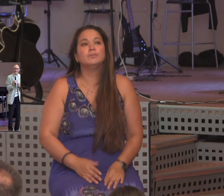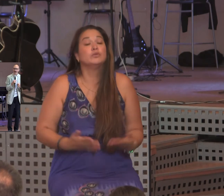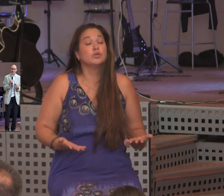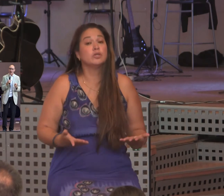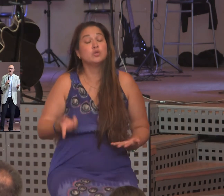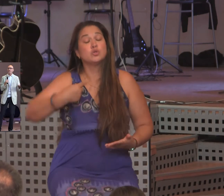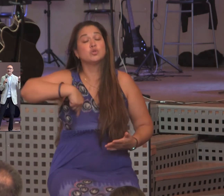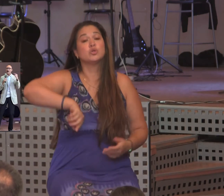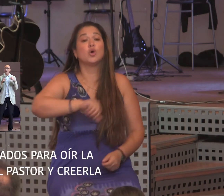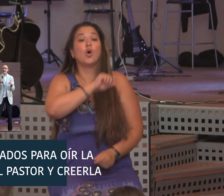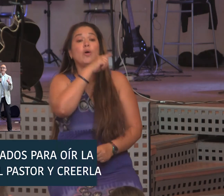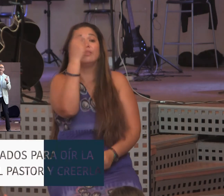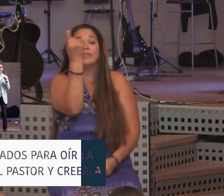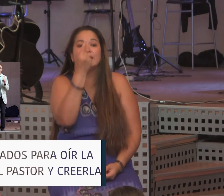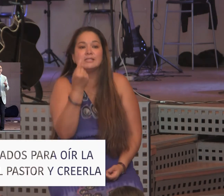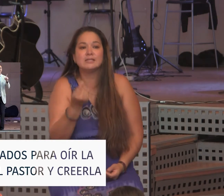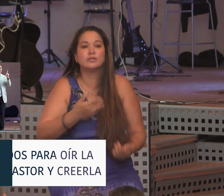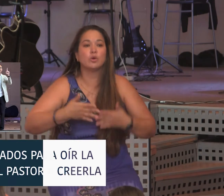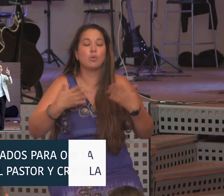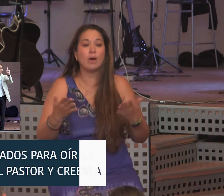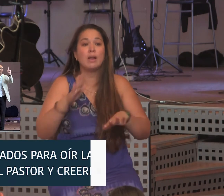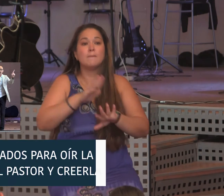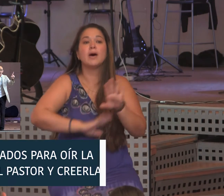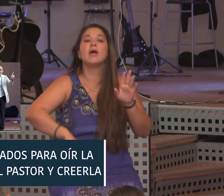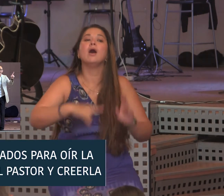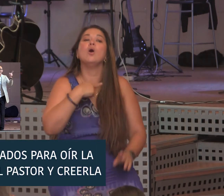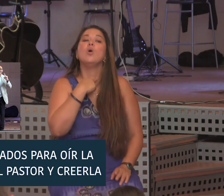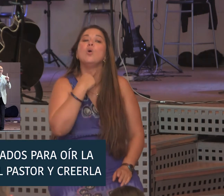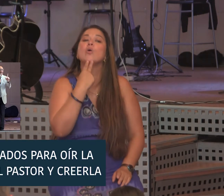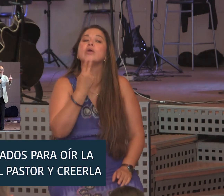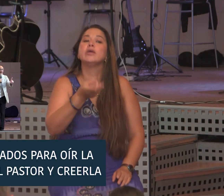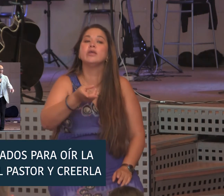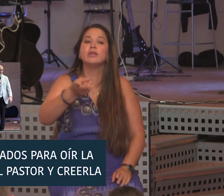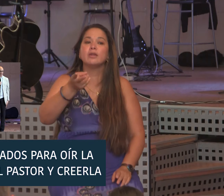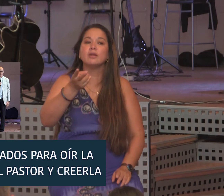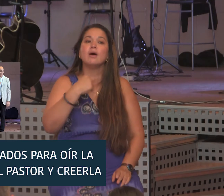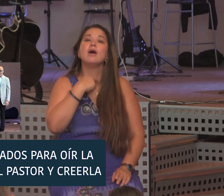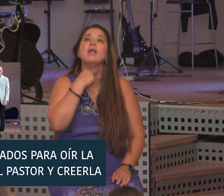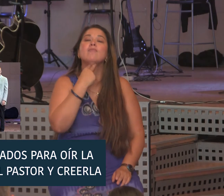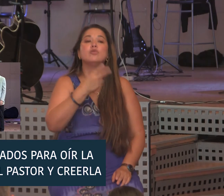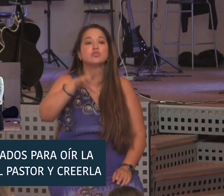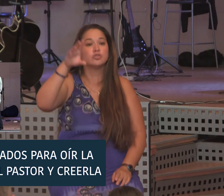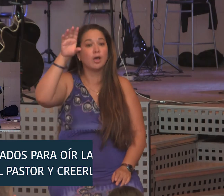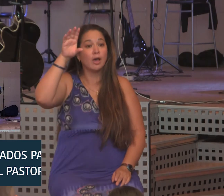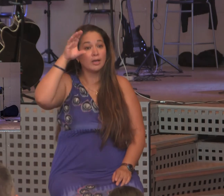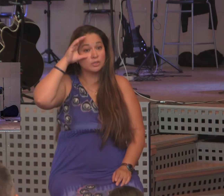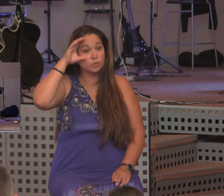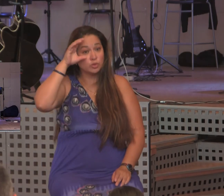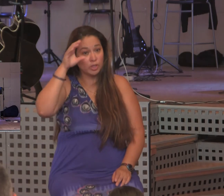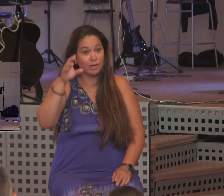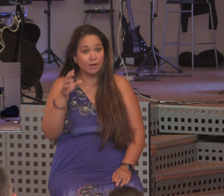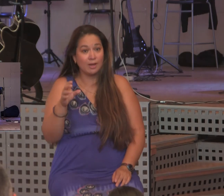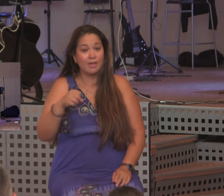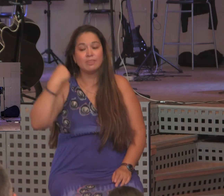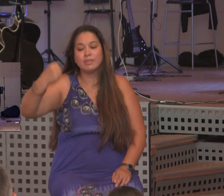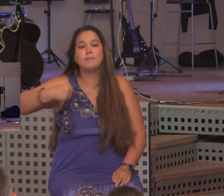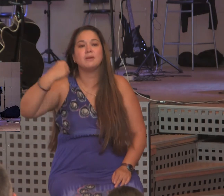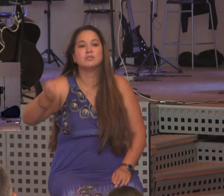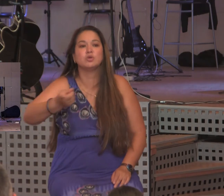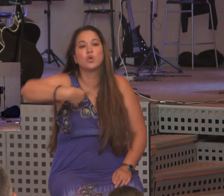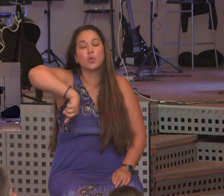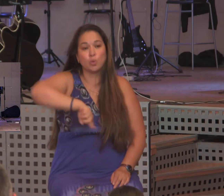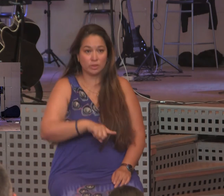está diseñado para oír la voz del pastor y creerla. Para eso está diseñado.